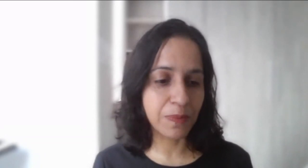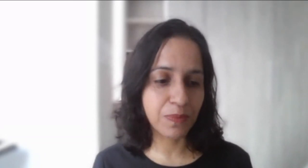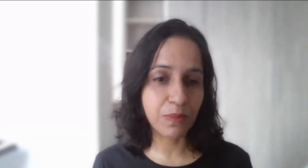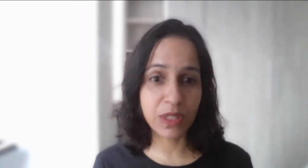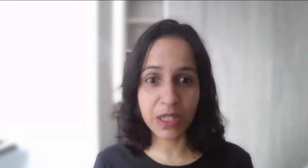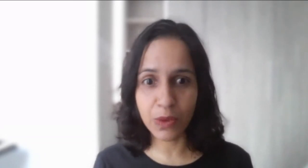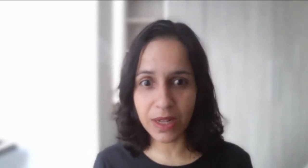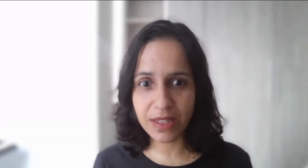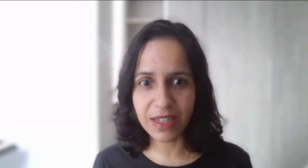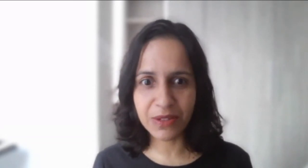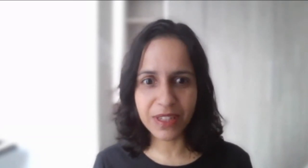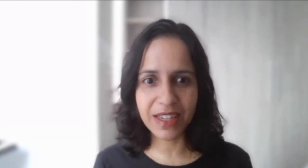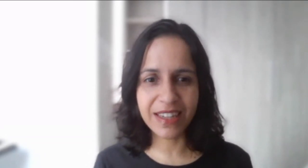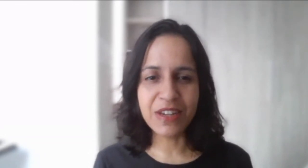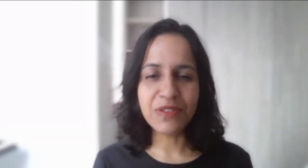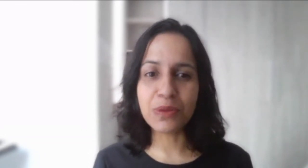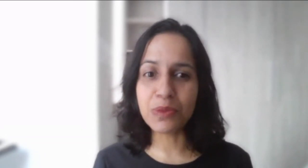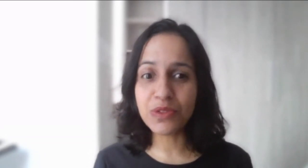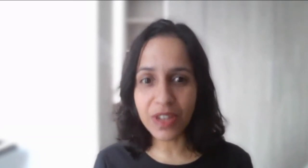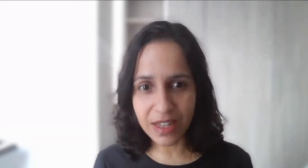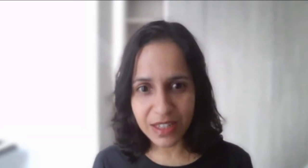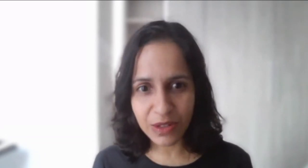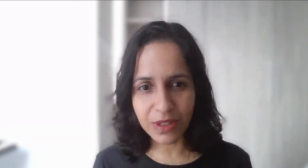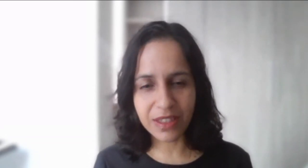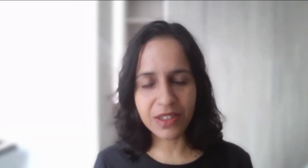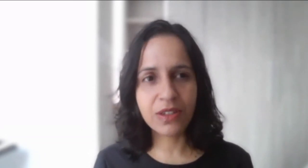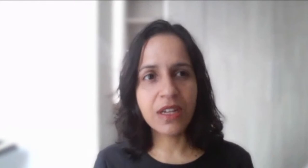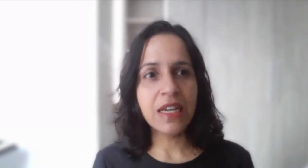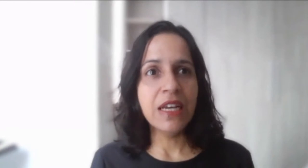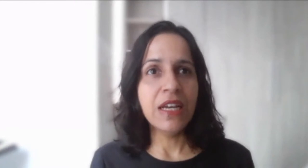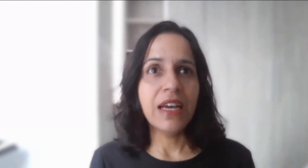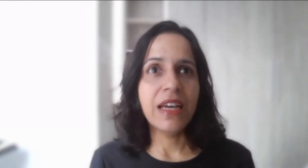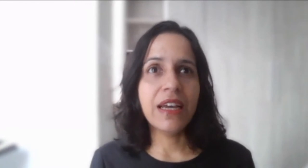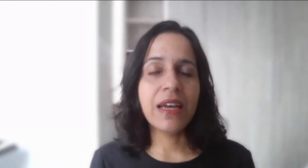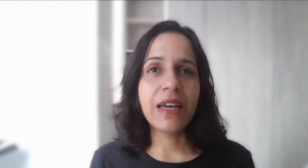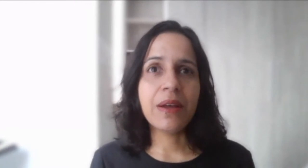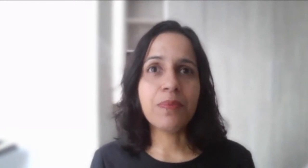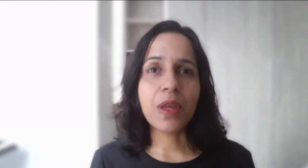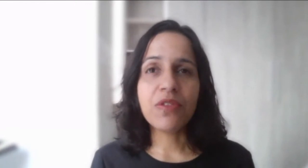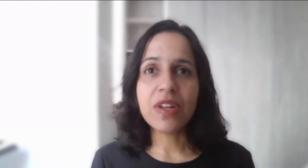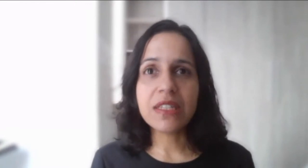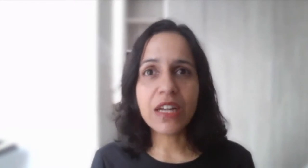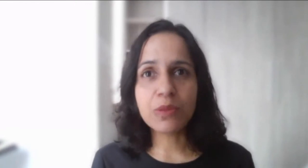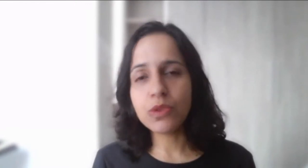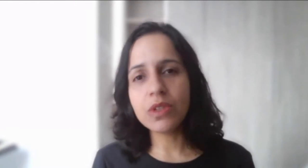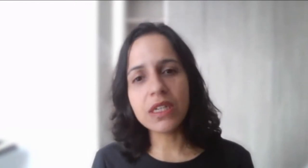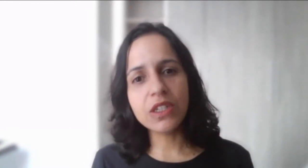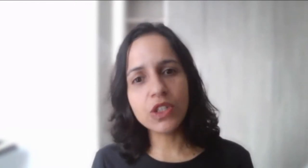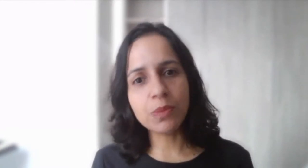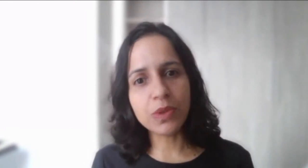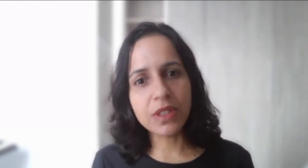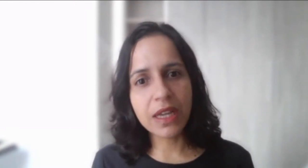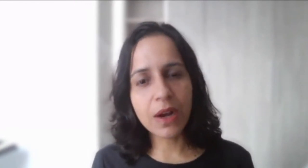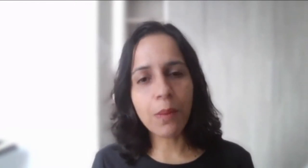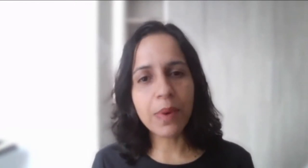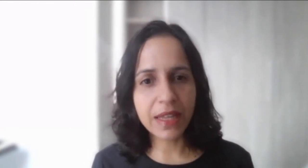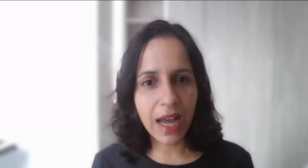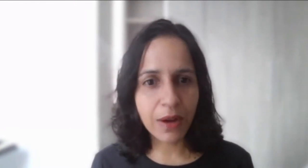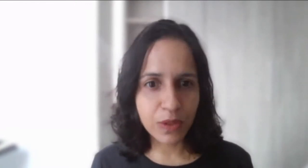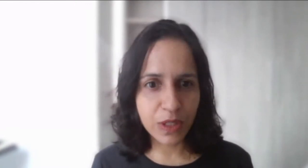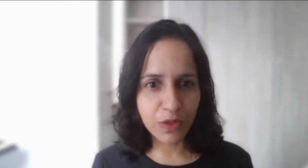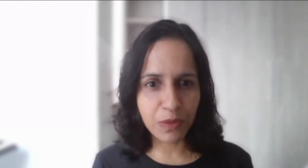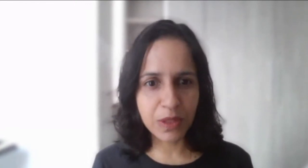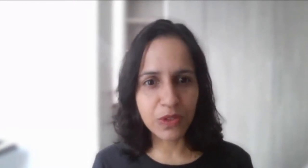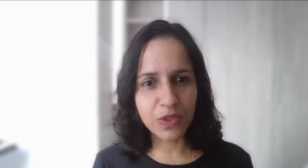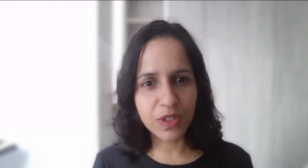pleiteando uma pós-graduação, né, fico muito feliz com isso. É uma felicidade muito grande poder